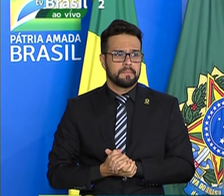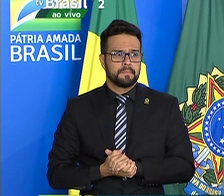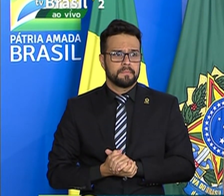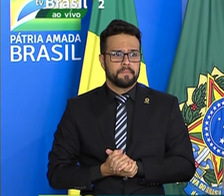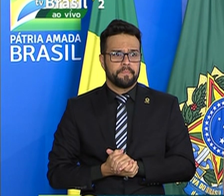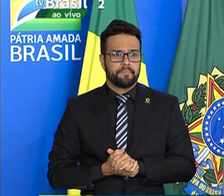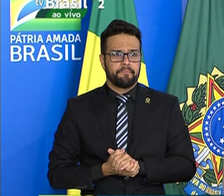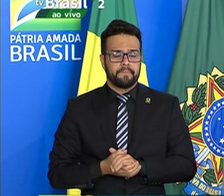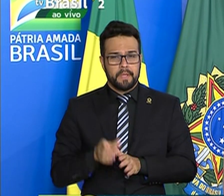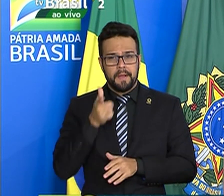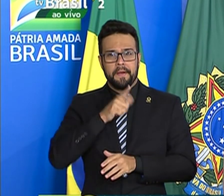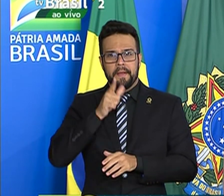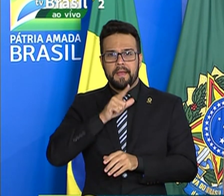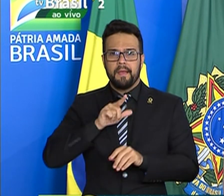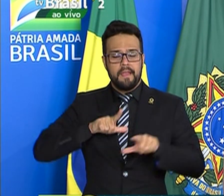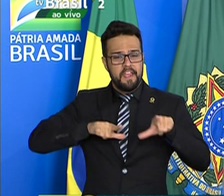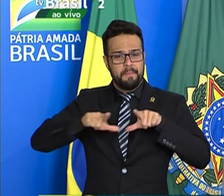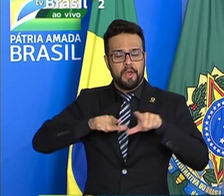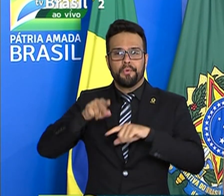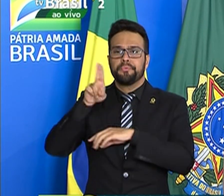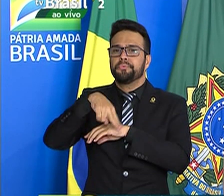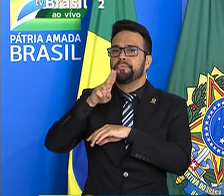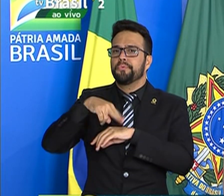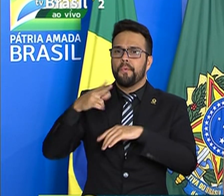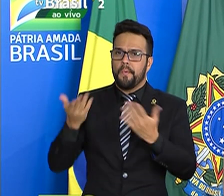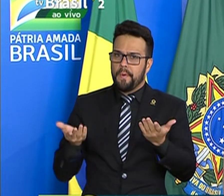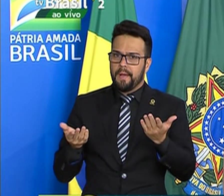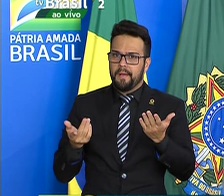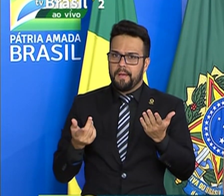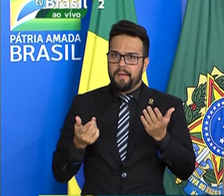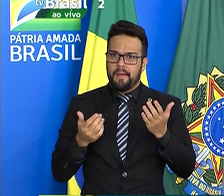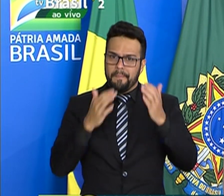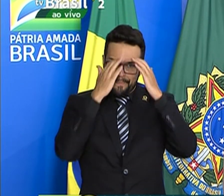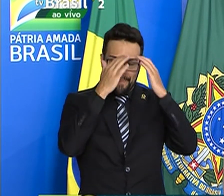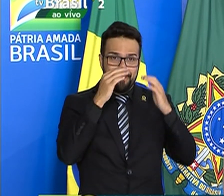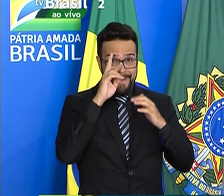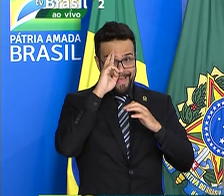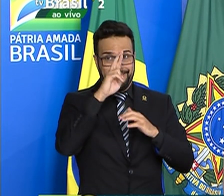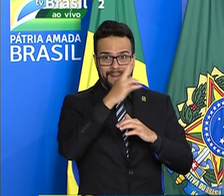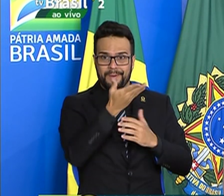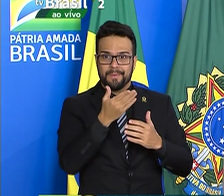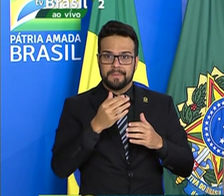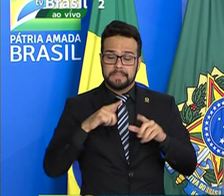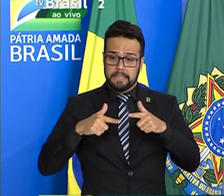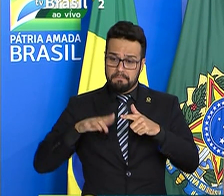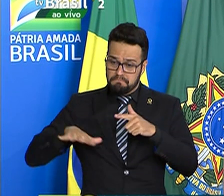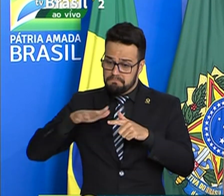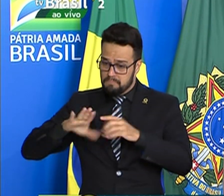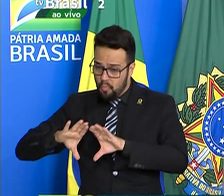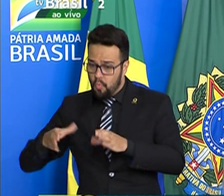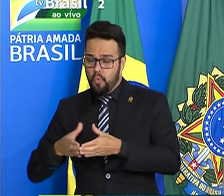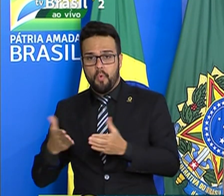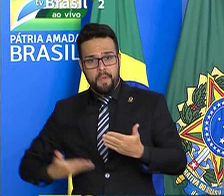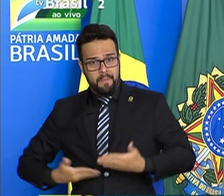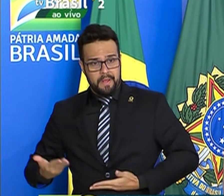grande causa o empregado nunca para o patrão é quase uma regra sair então